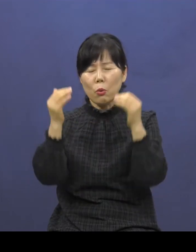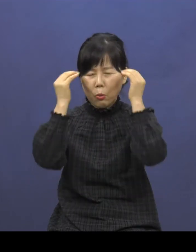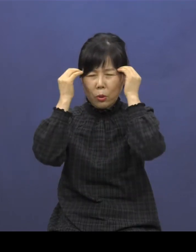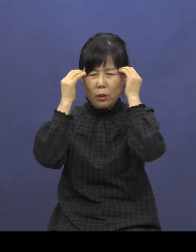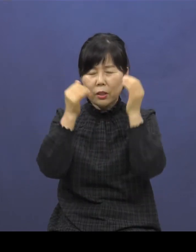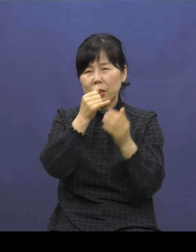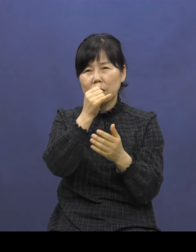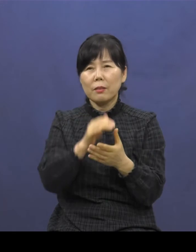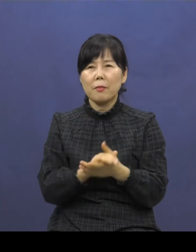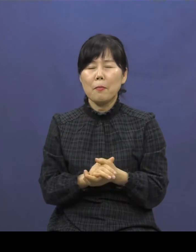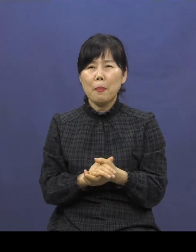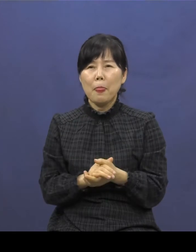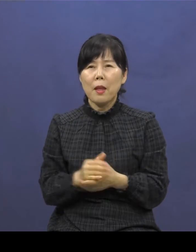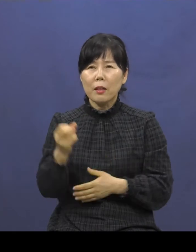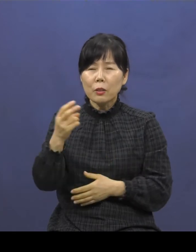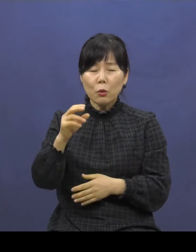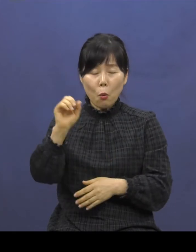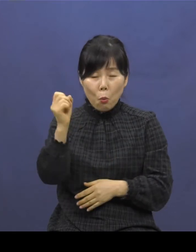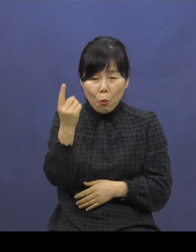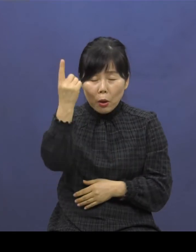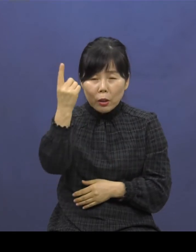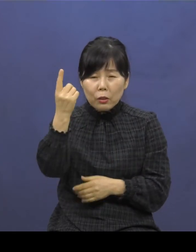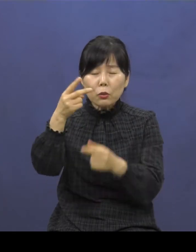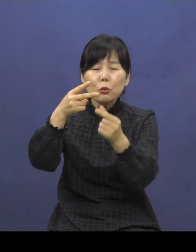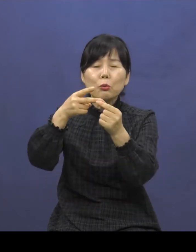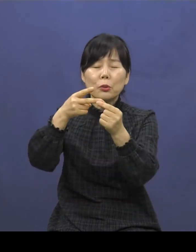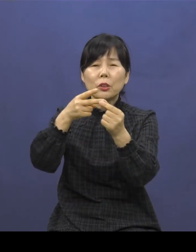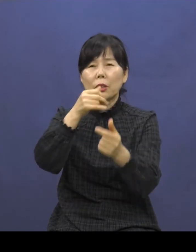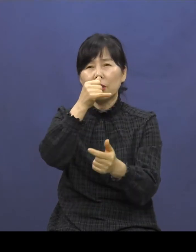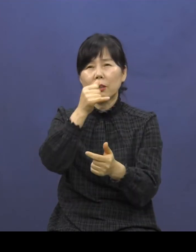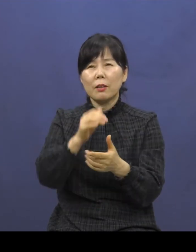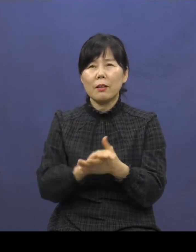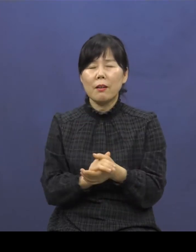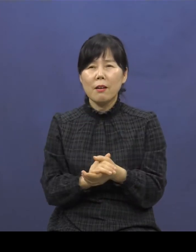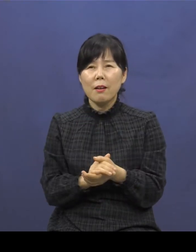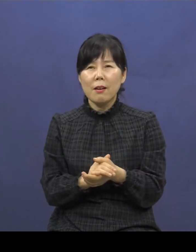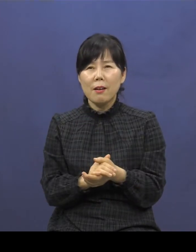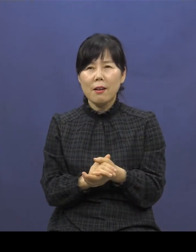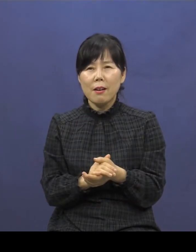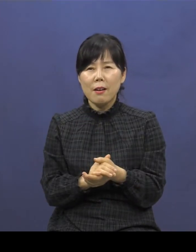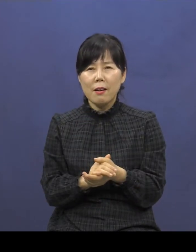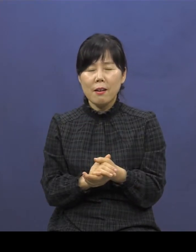거예요. 자, 그런데 또 원인을 볼 때 또 한 가지가 있죠. 뭐냐면